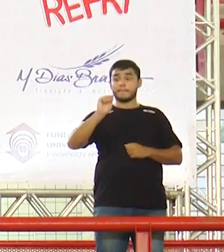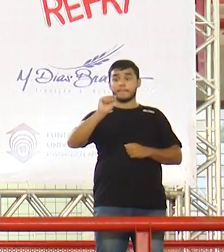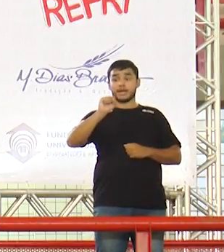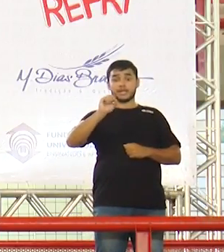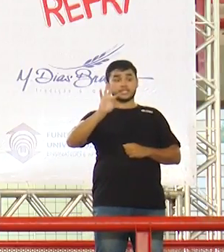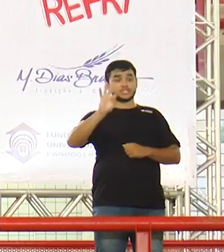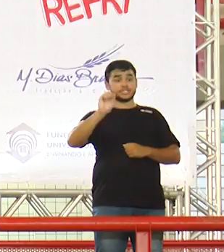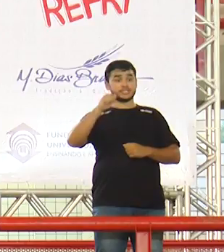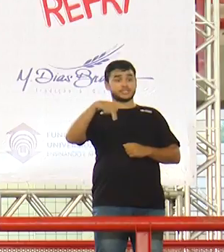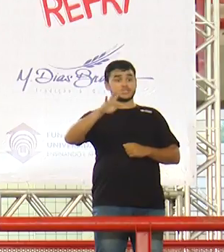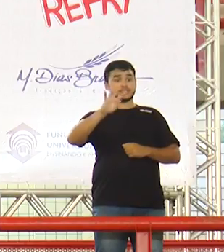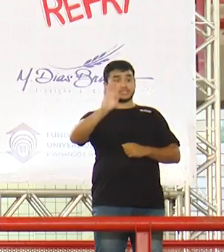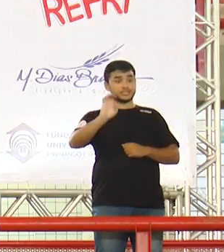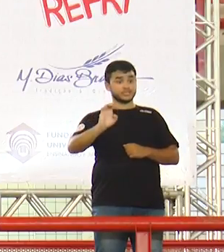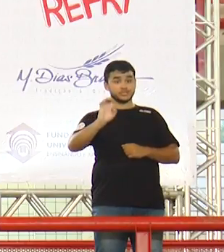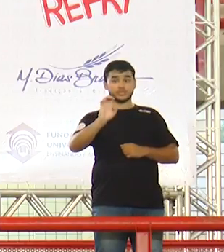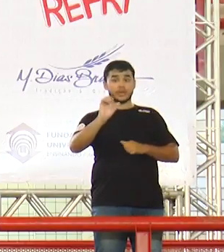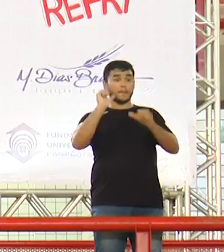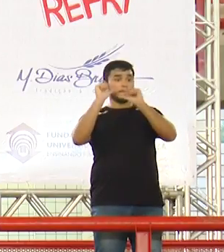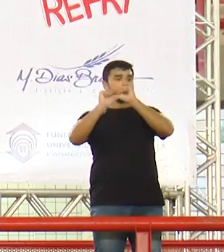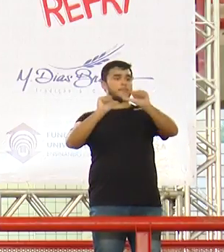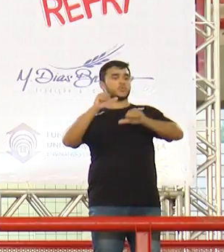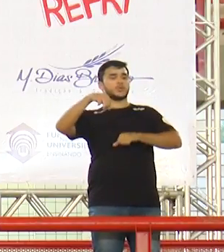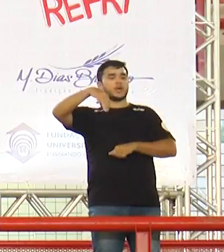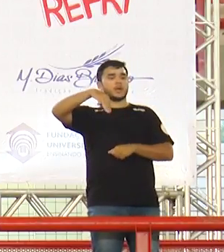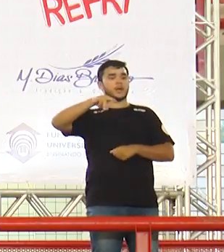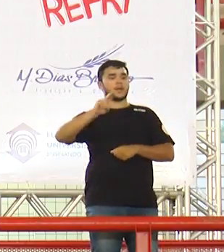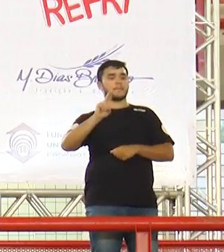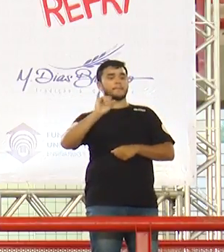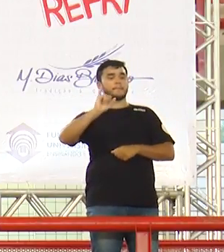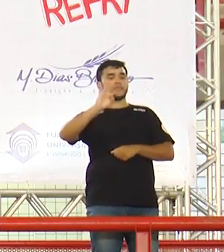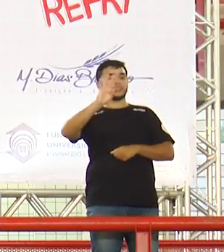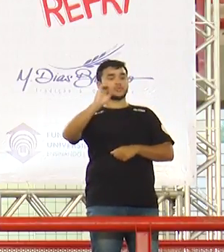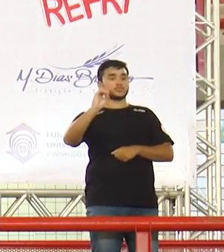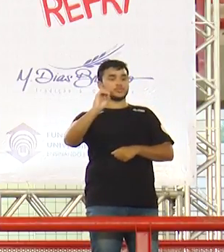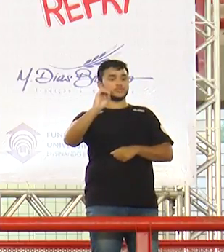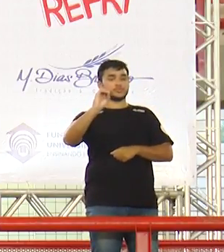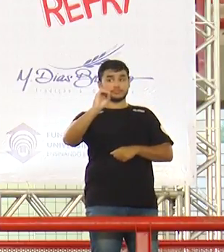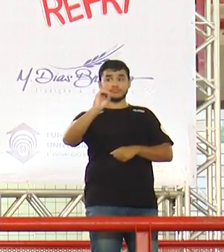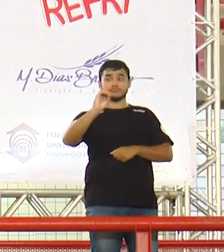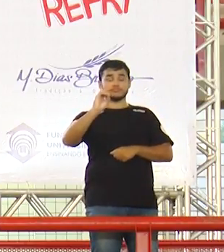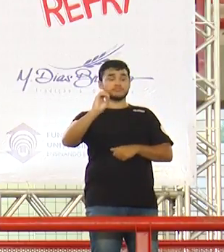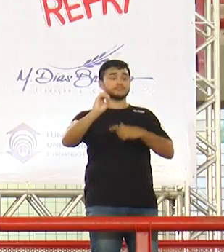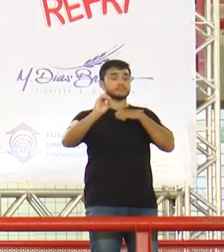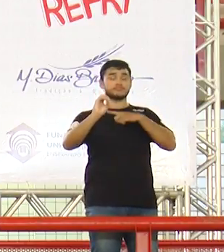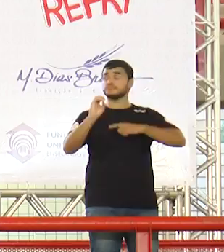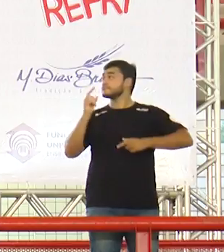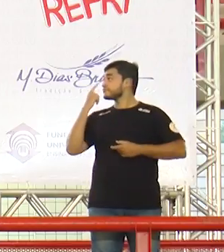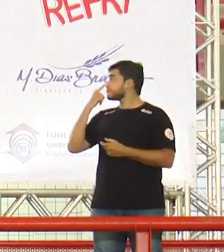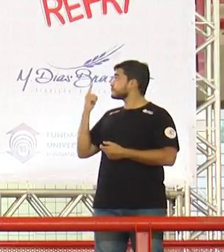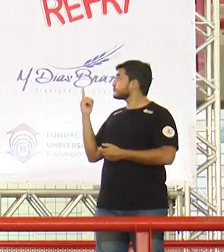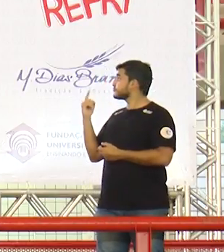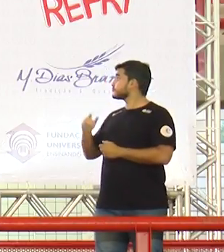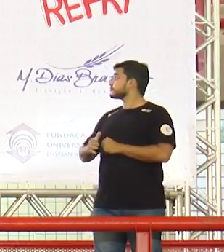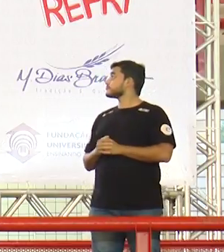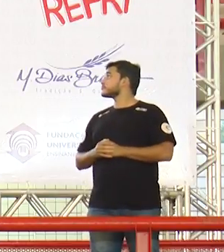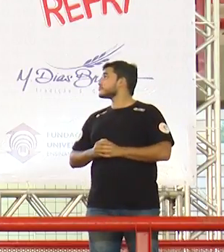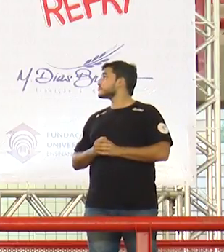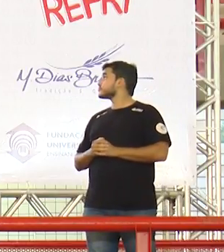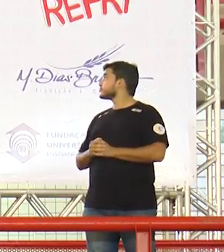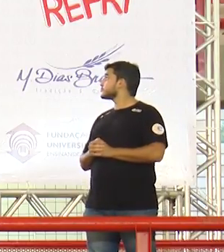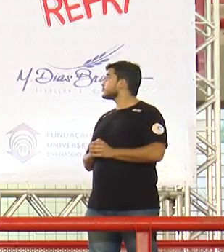Se muito for para o plural, bastante também vai. Troca por muito aí, vai. Como